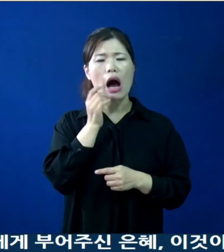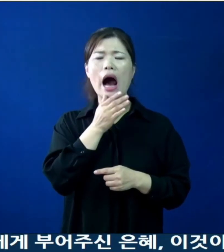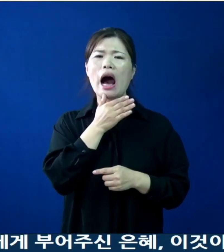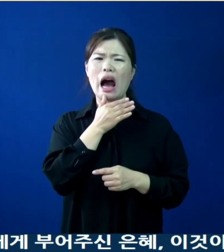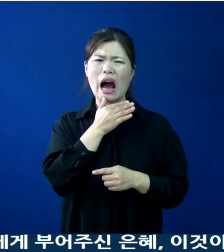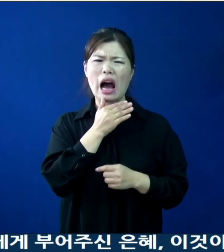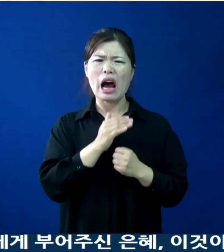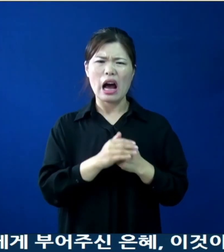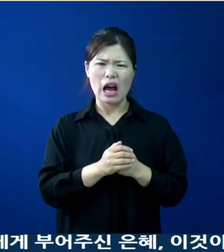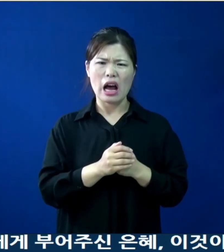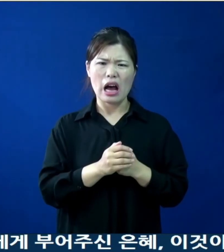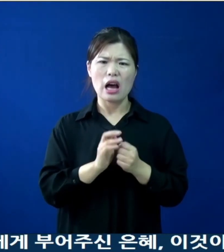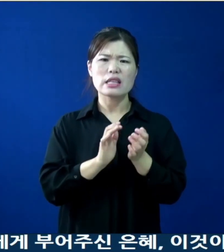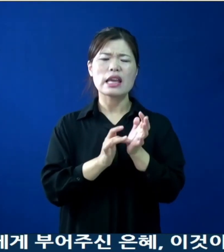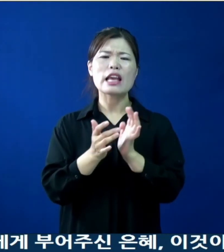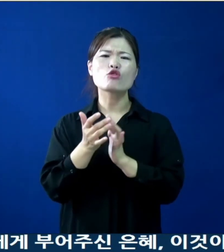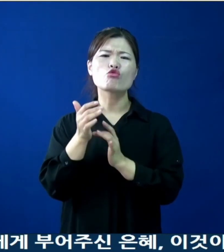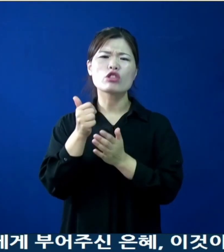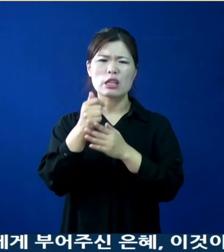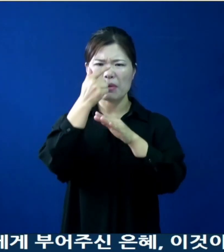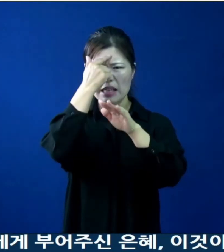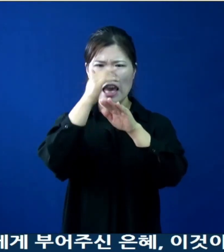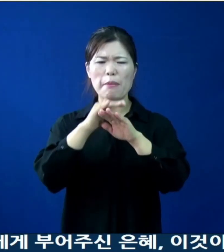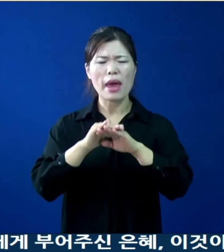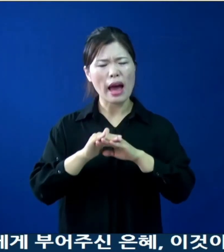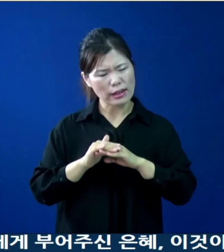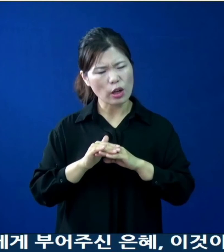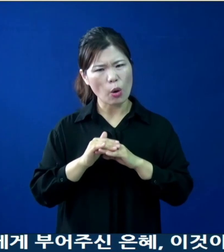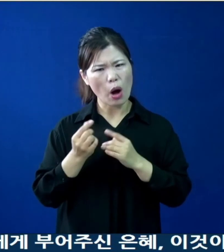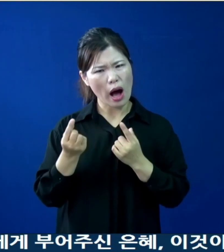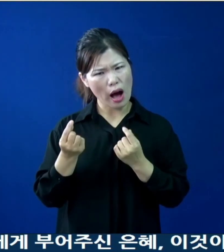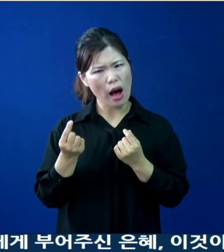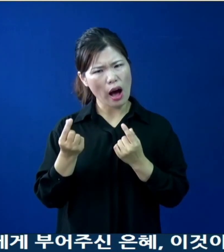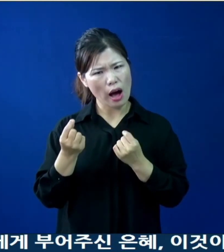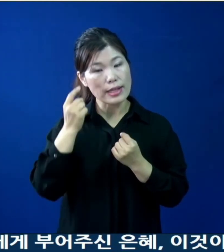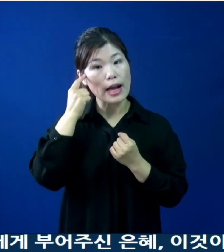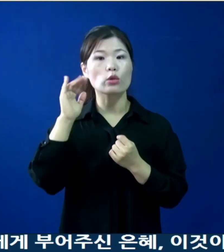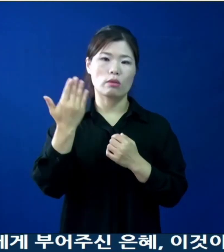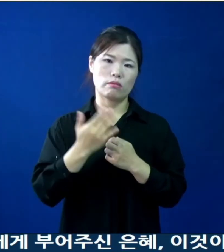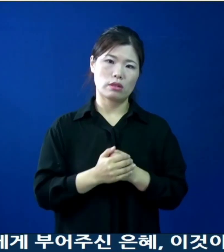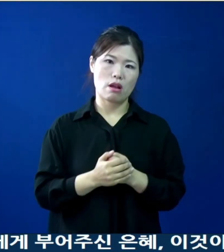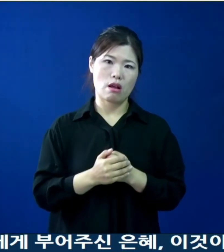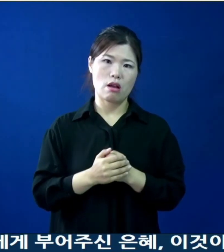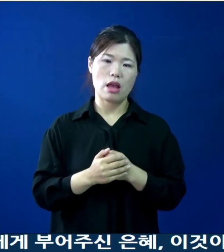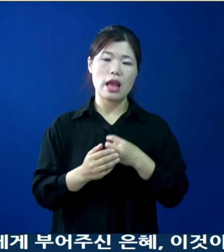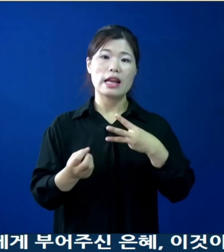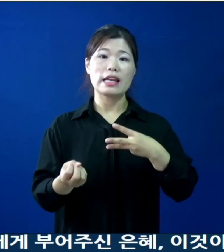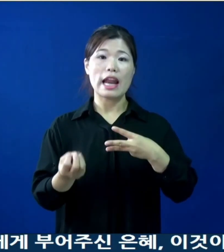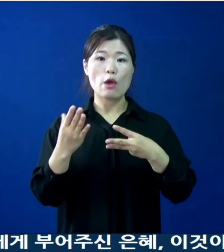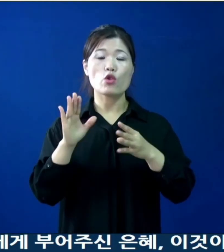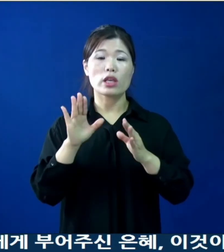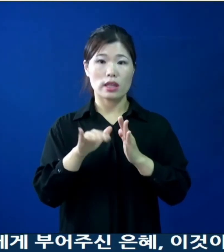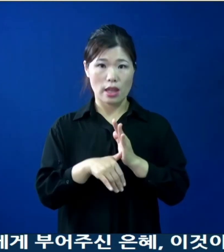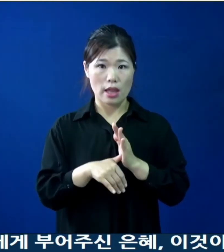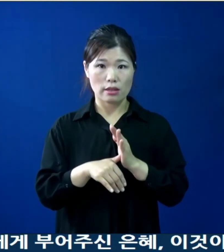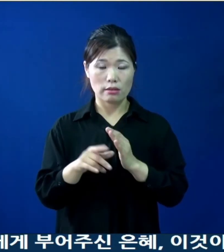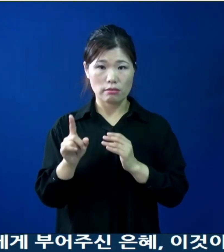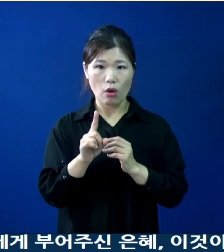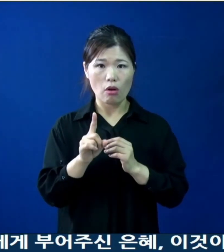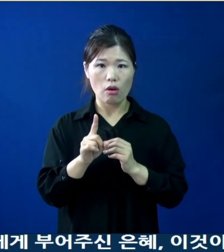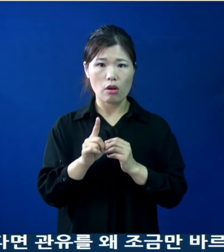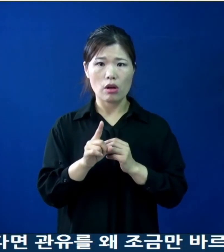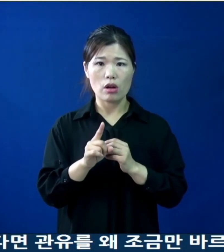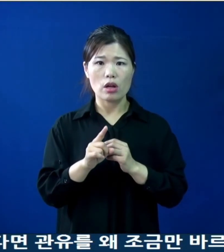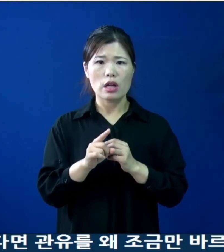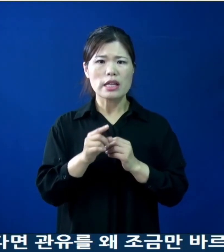이게 예수님을 예비하는 것일 수 있다라는 확신이 들었습니다. 레위기 당시에는요 조금밖에